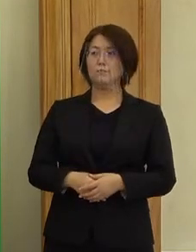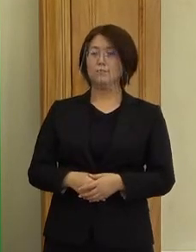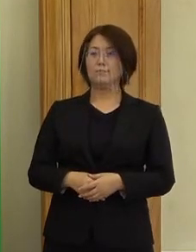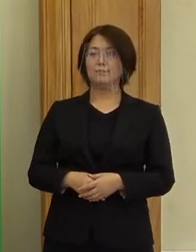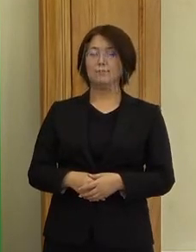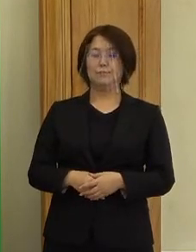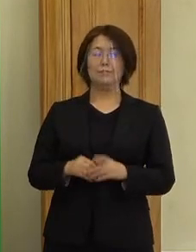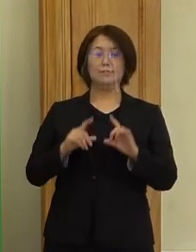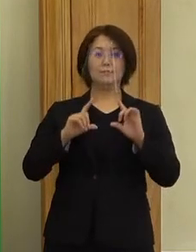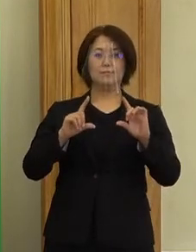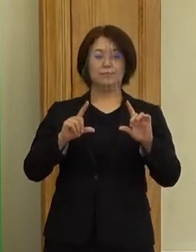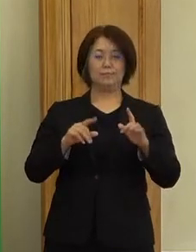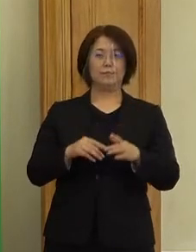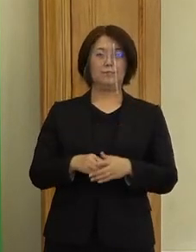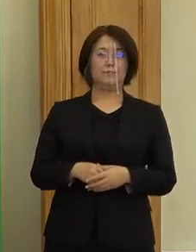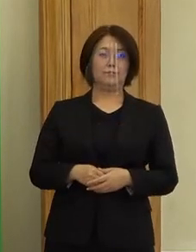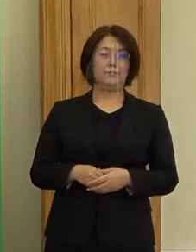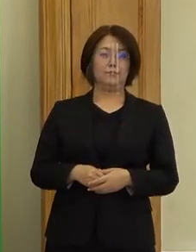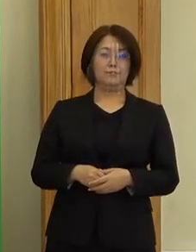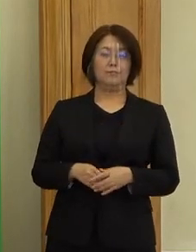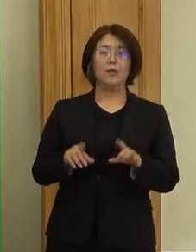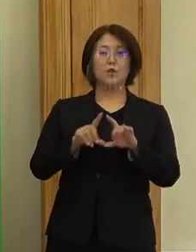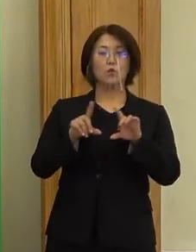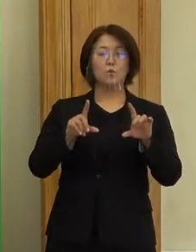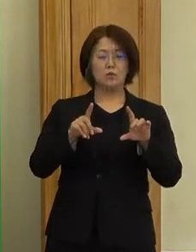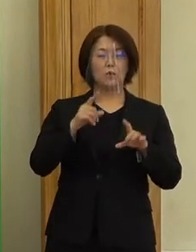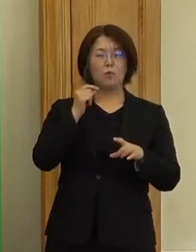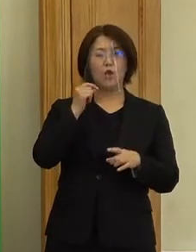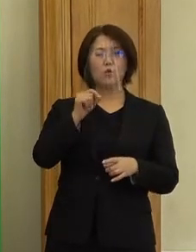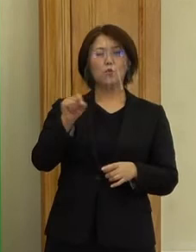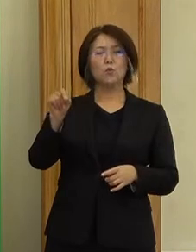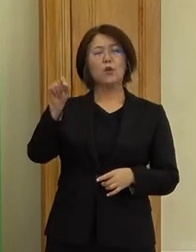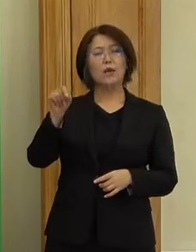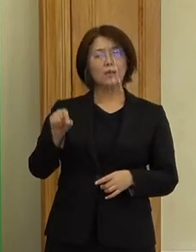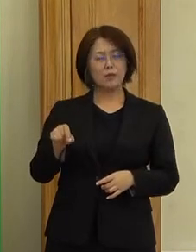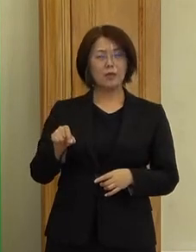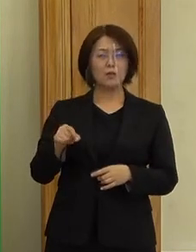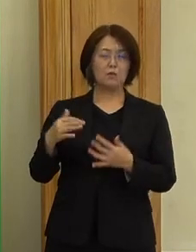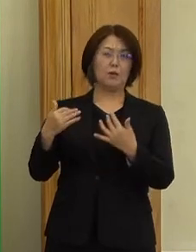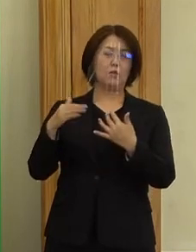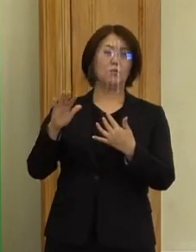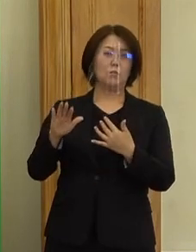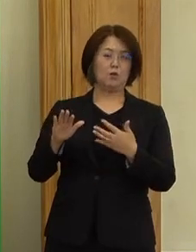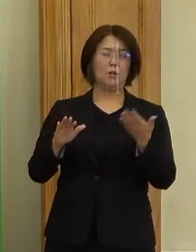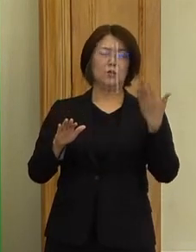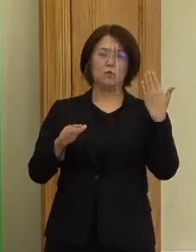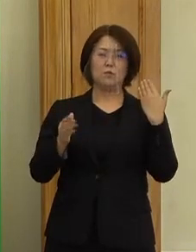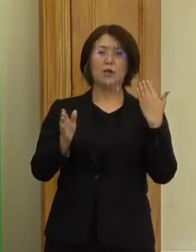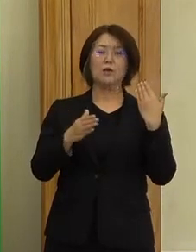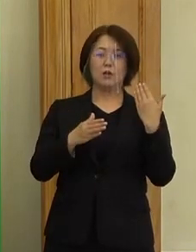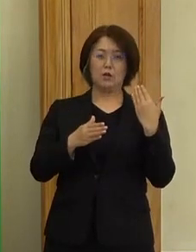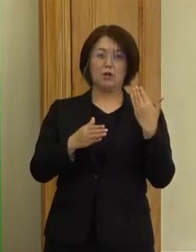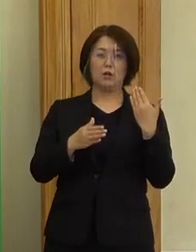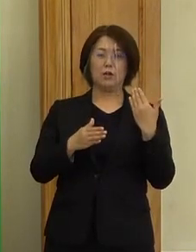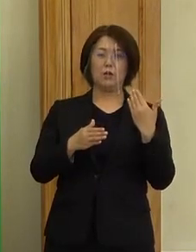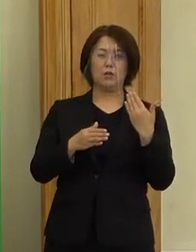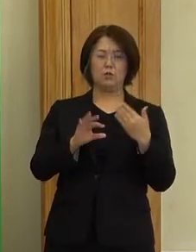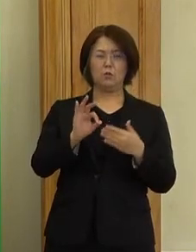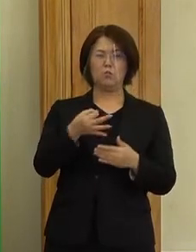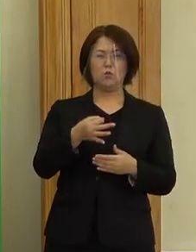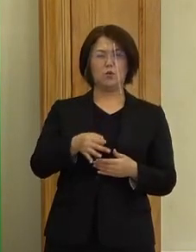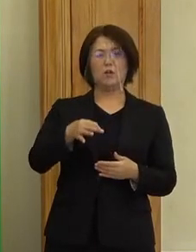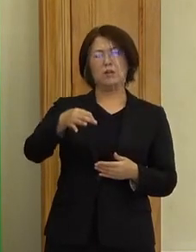はい、もちろんこれはウクライナの影響もあるし、その前からの物価高、それ